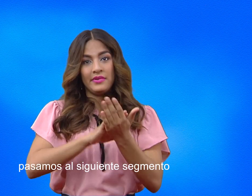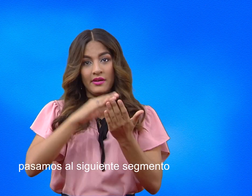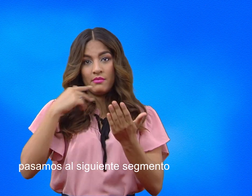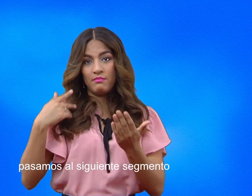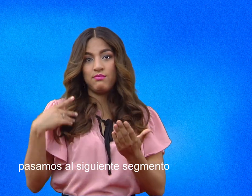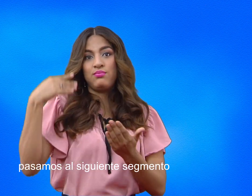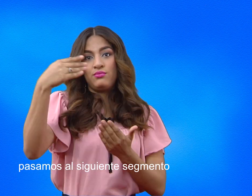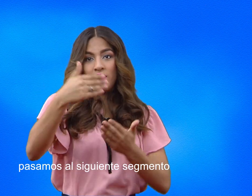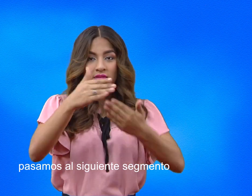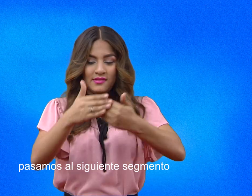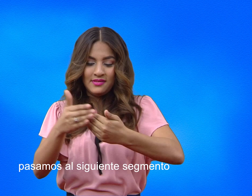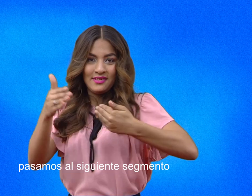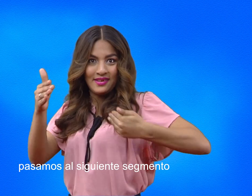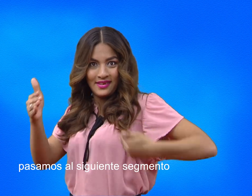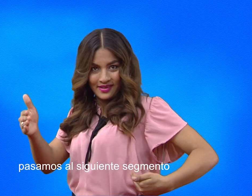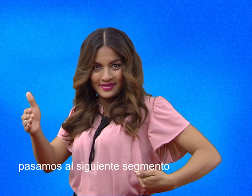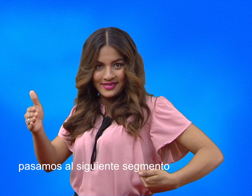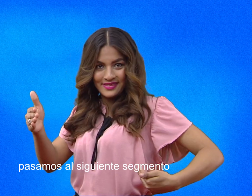Pasamos al siguiente segmento.